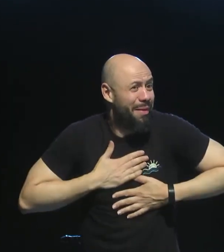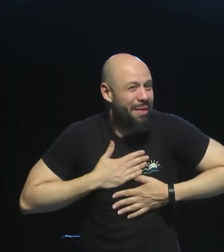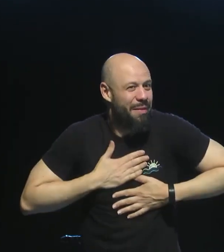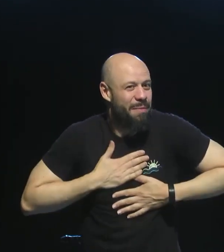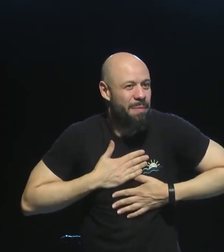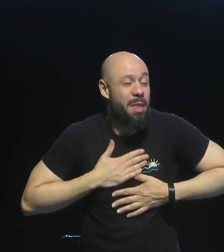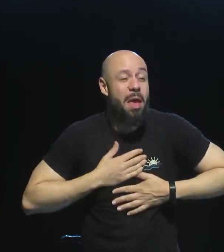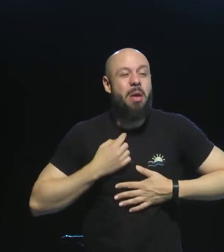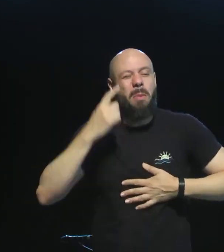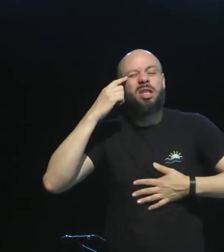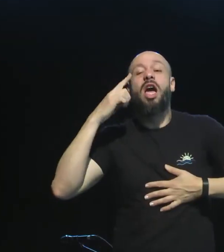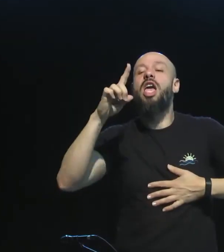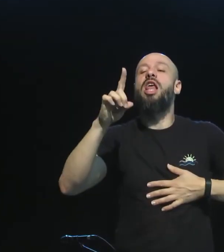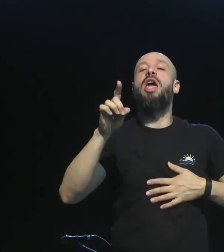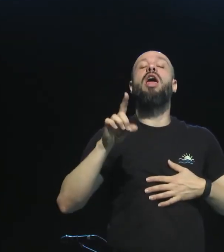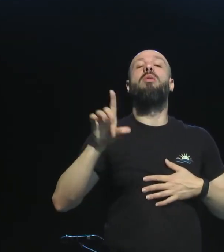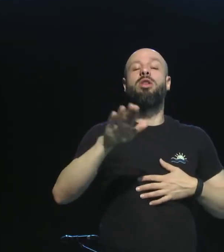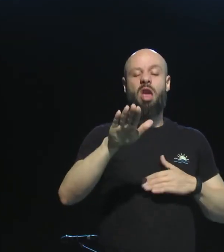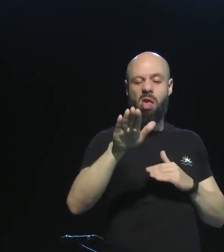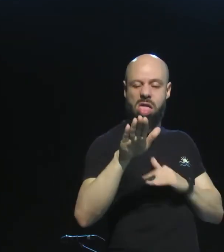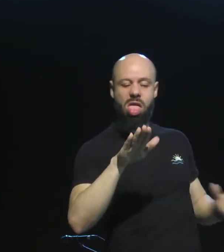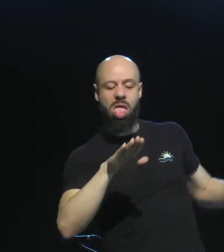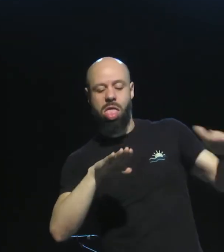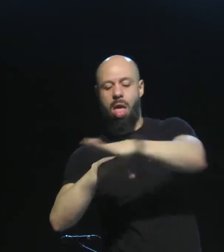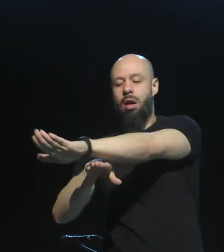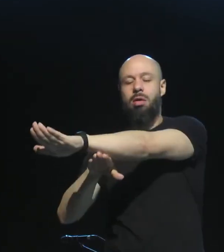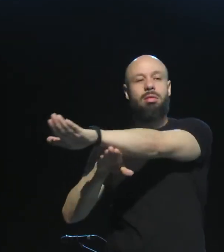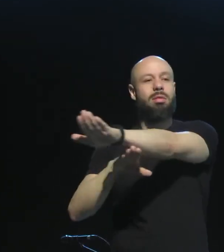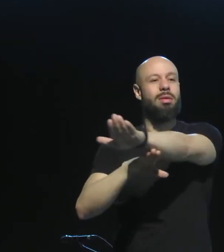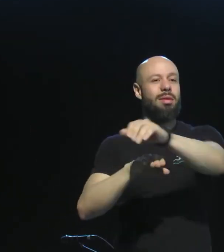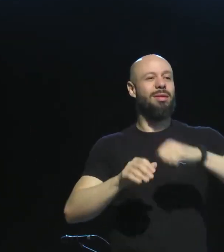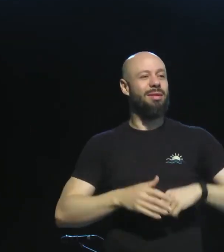uma fechada. Ele merece meter o carro em cima.